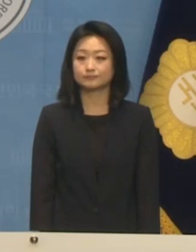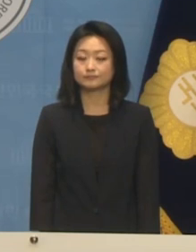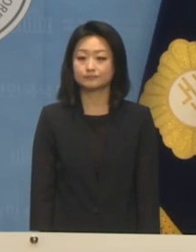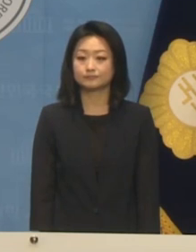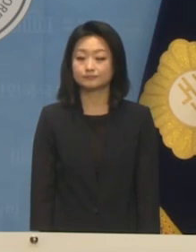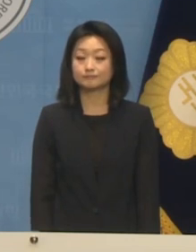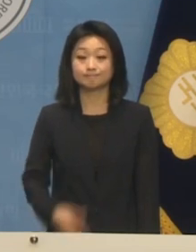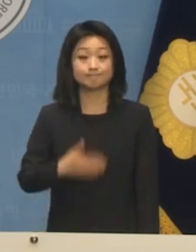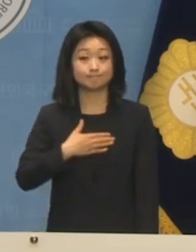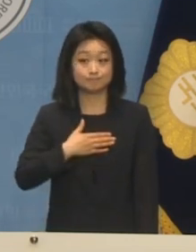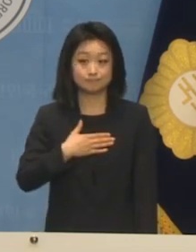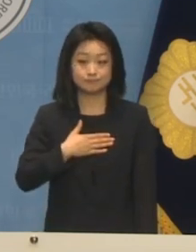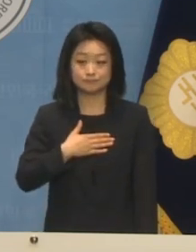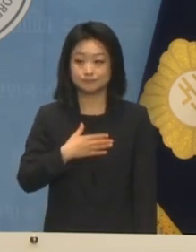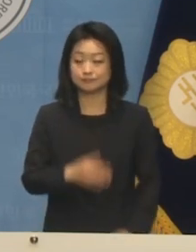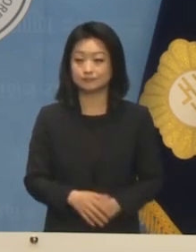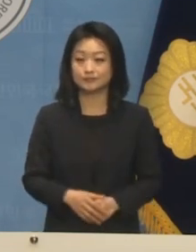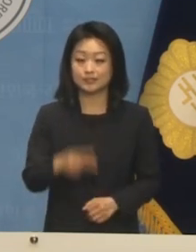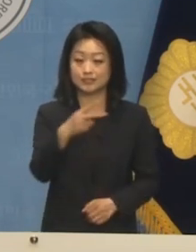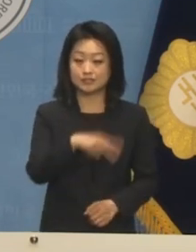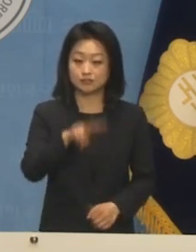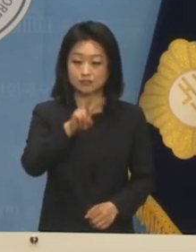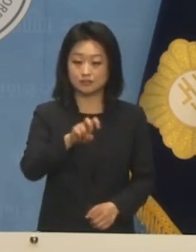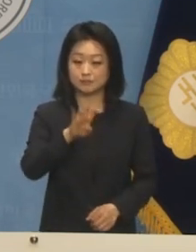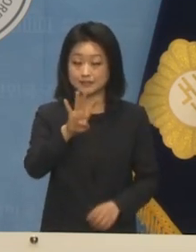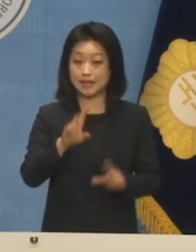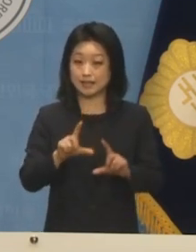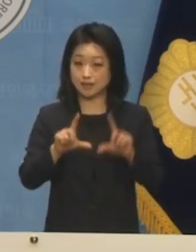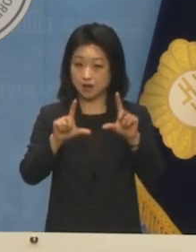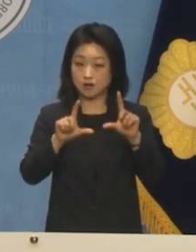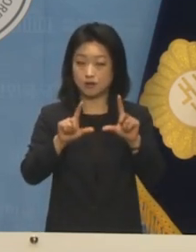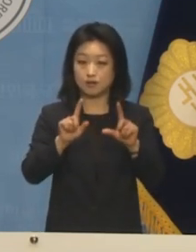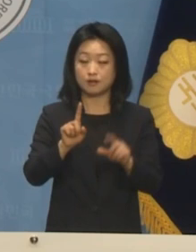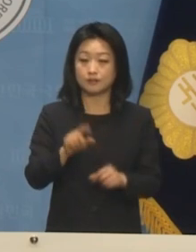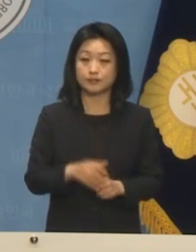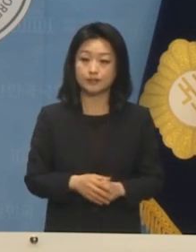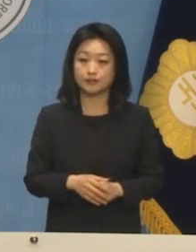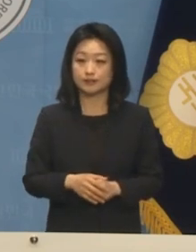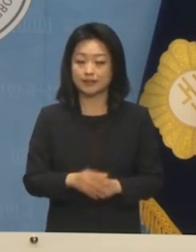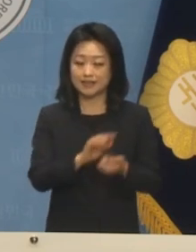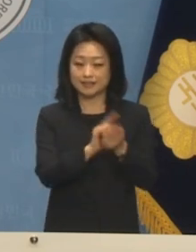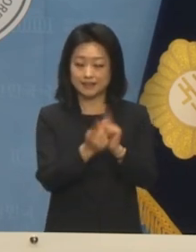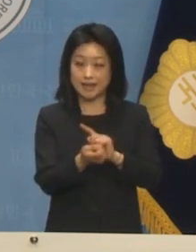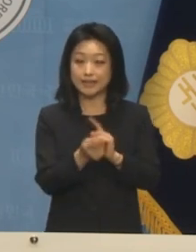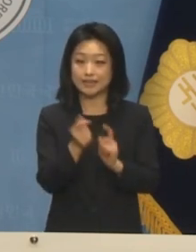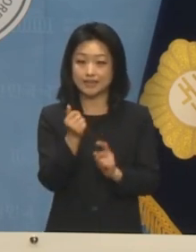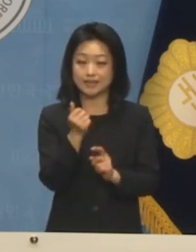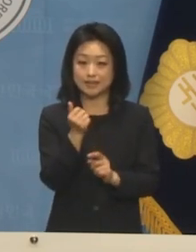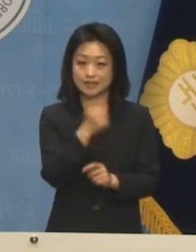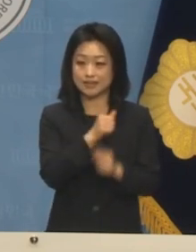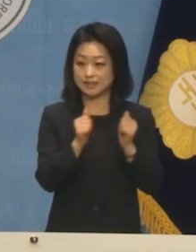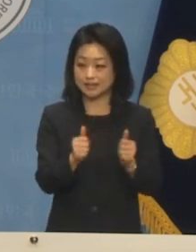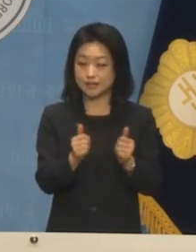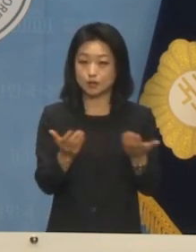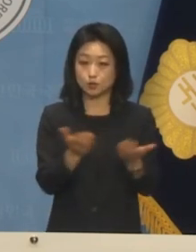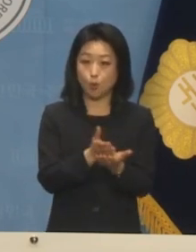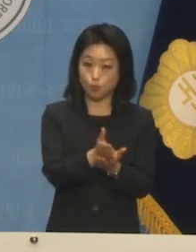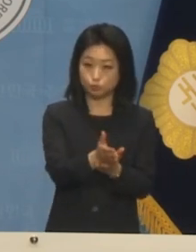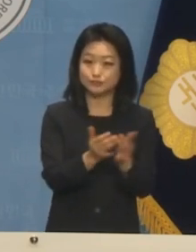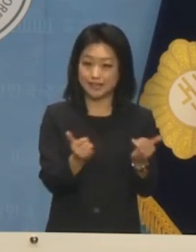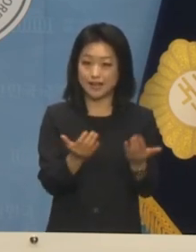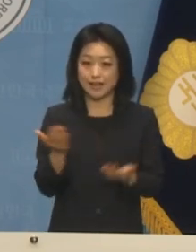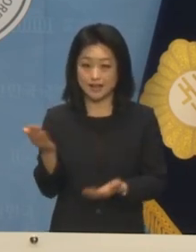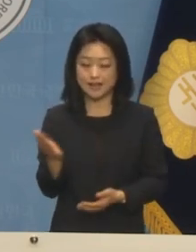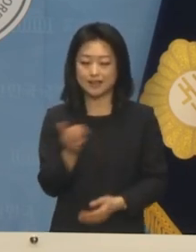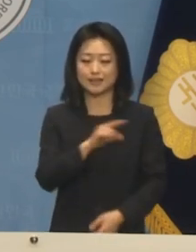네, 저는 중앙 2024년 부회107 사건에서 대리인을 맡았던 샛별 노무사 사무소의 하은성